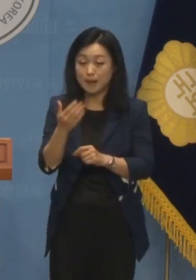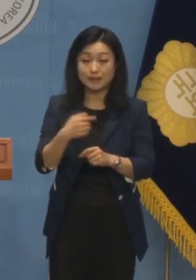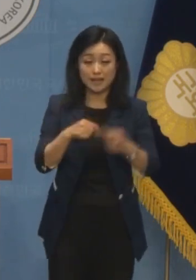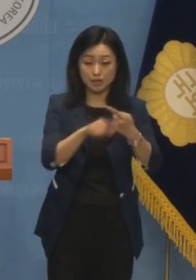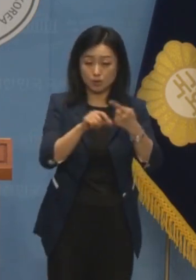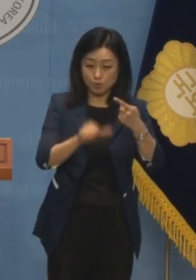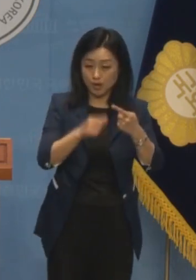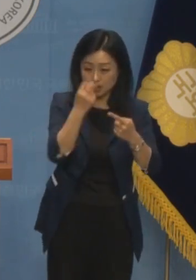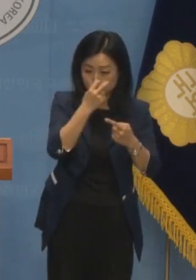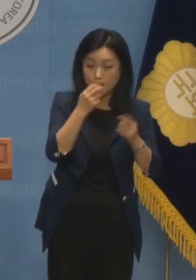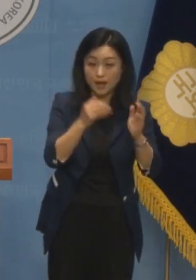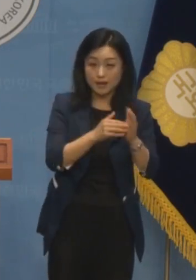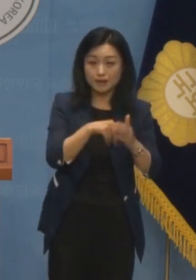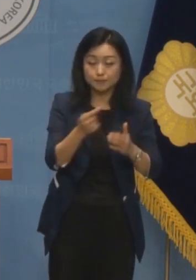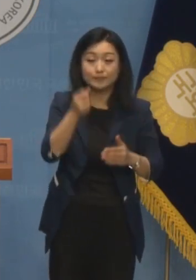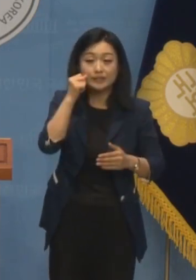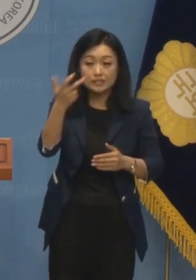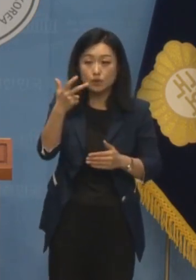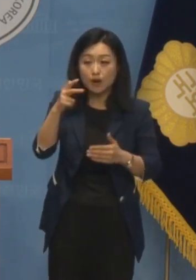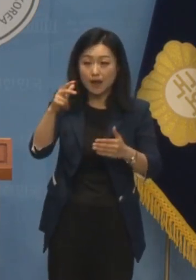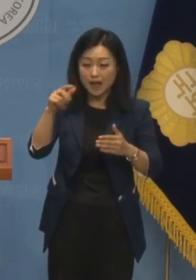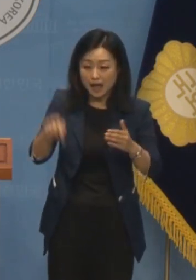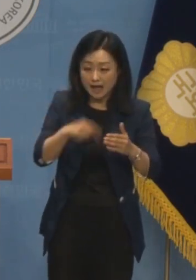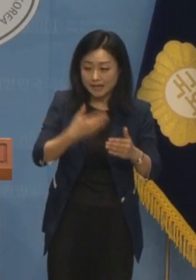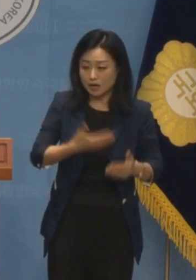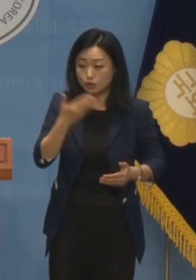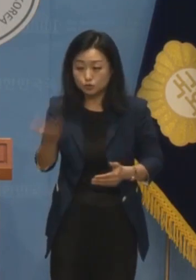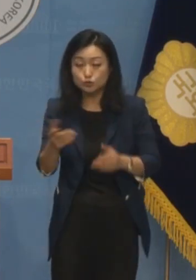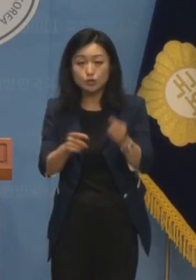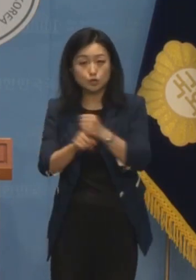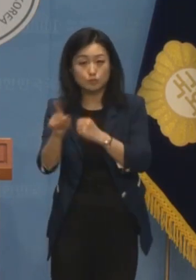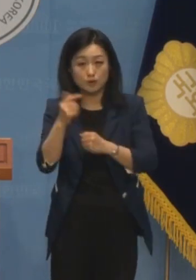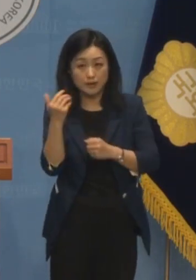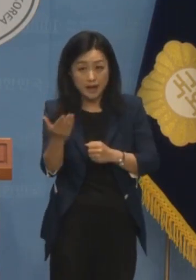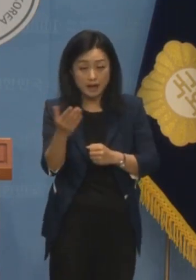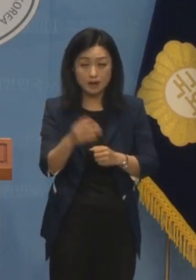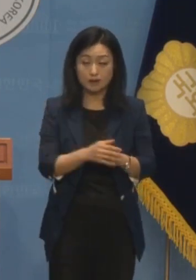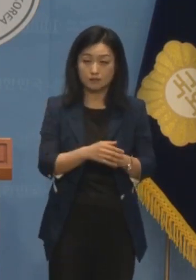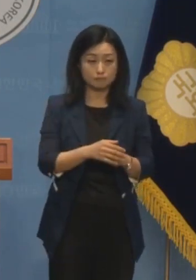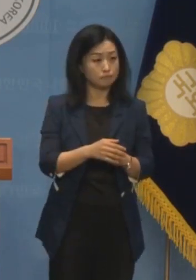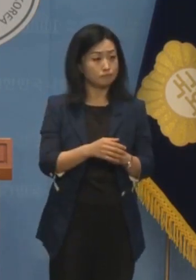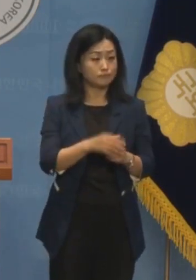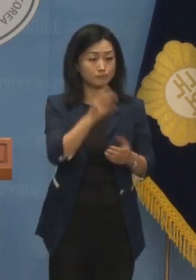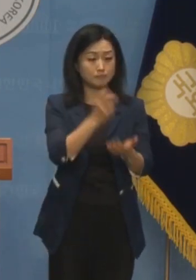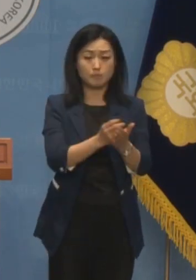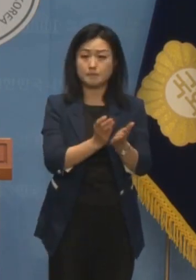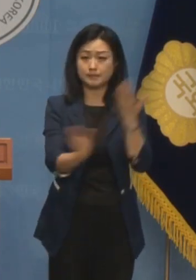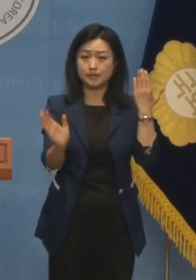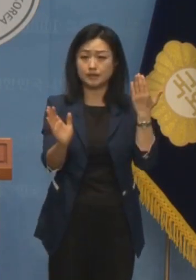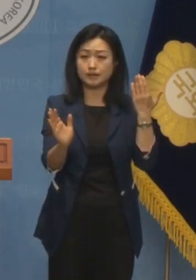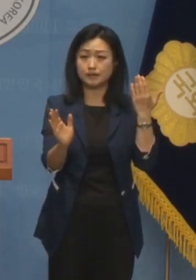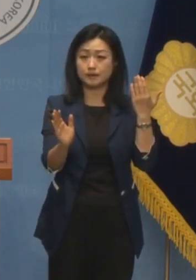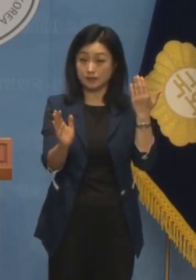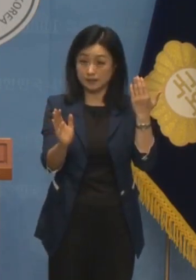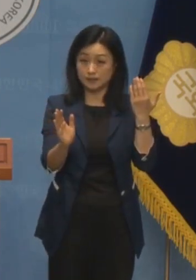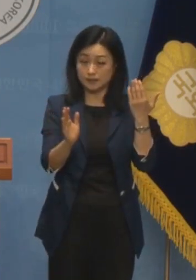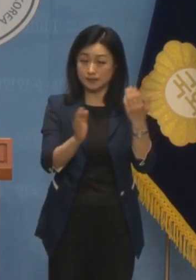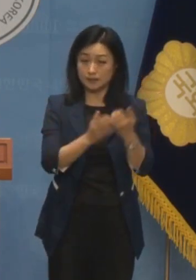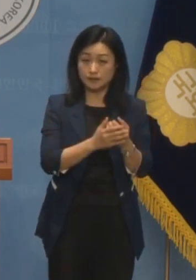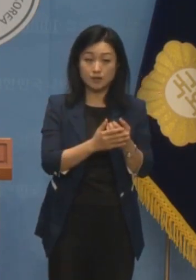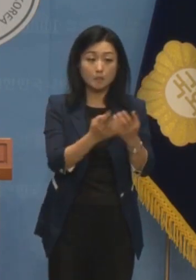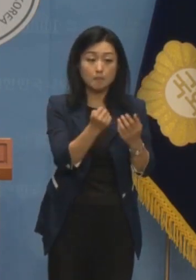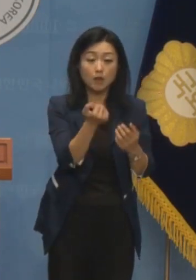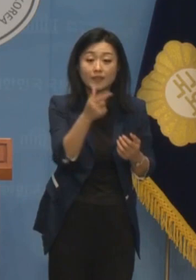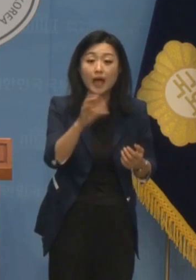5일 조회 후 7개월여 만에 통보한 사유는 이 중 어디에 속합니까? 몇 항에